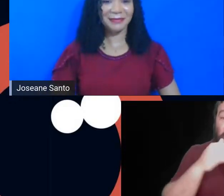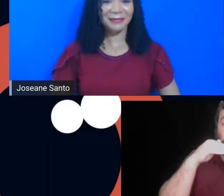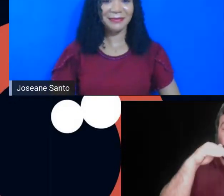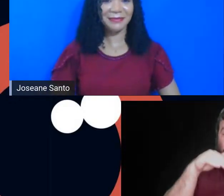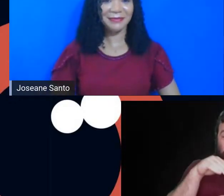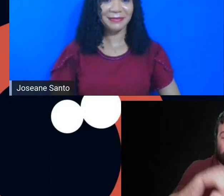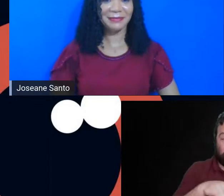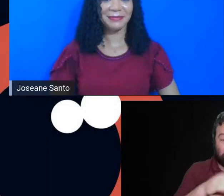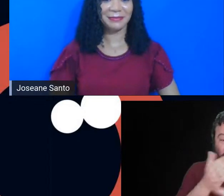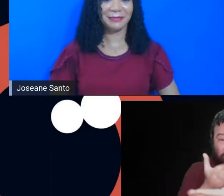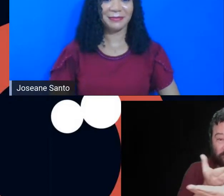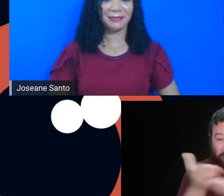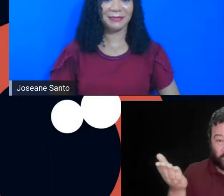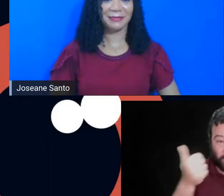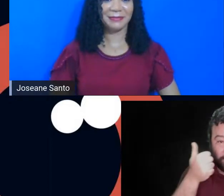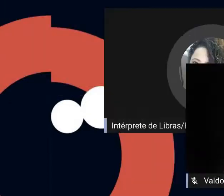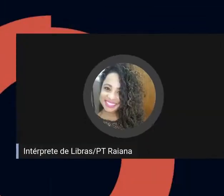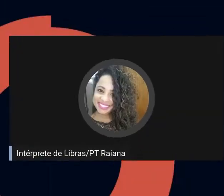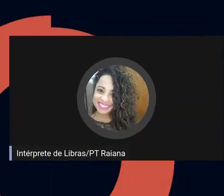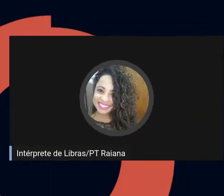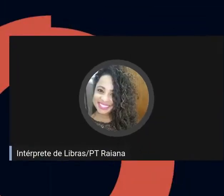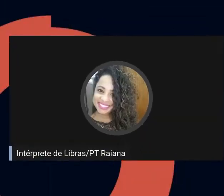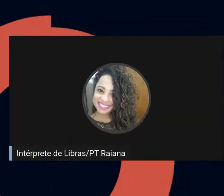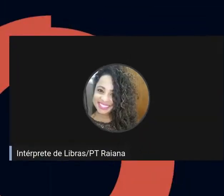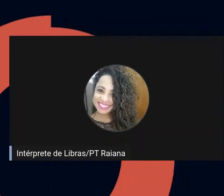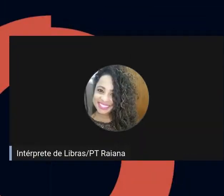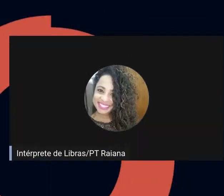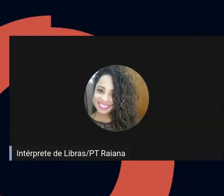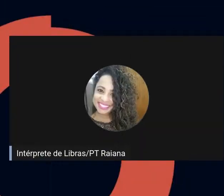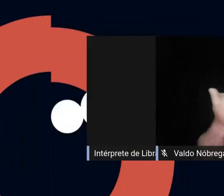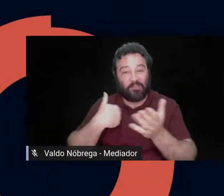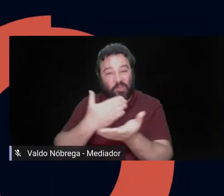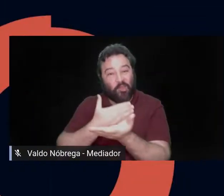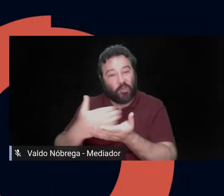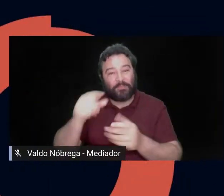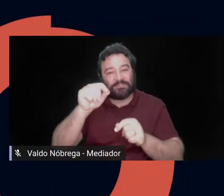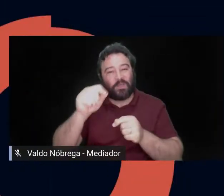aqui com vocês. Bem, boa noite a todos.